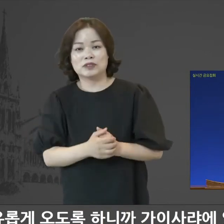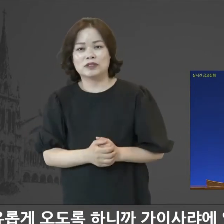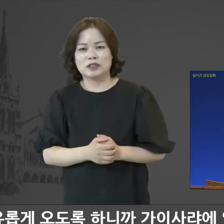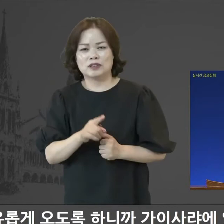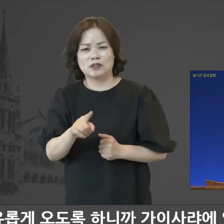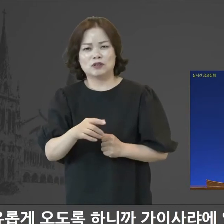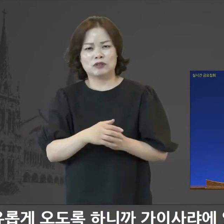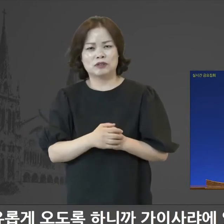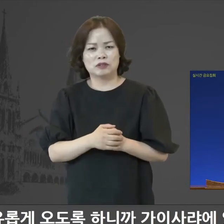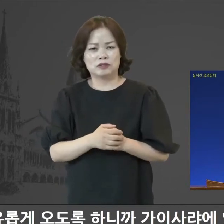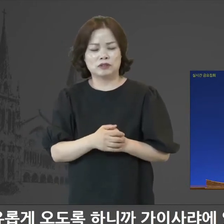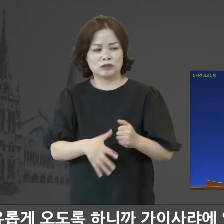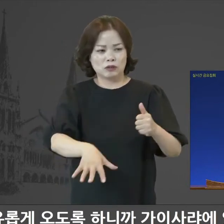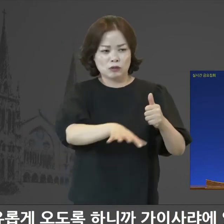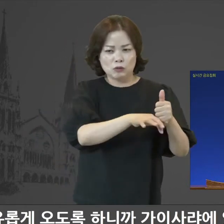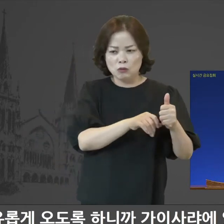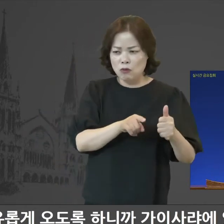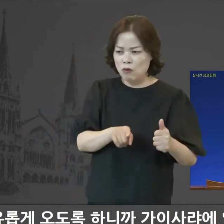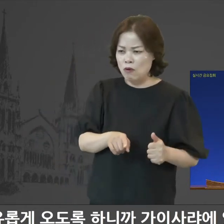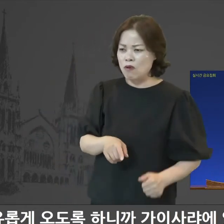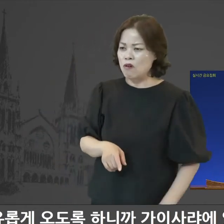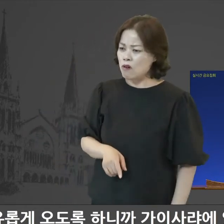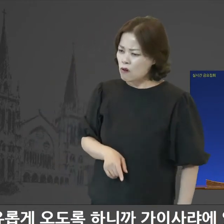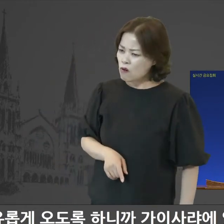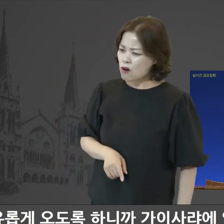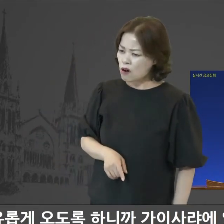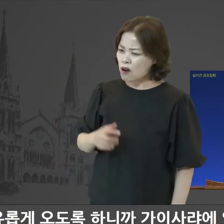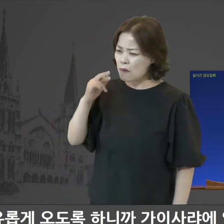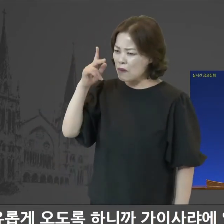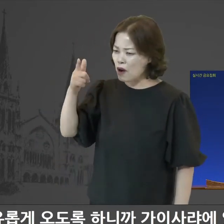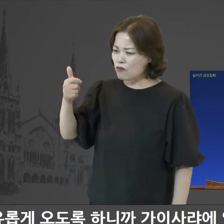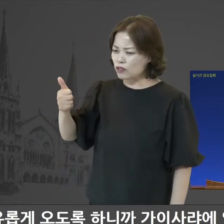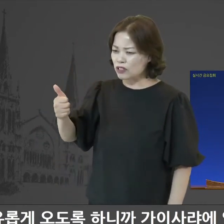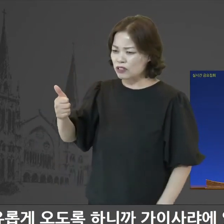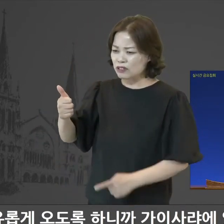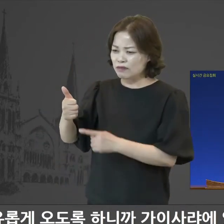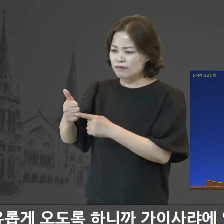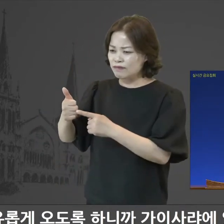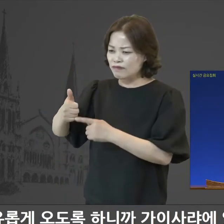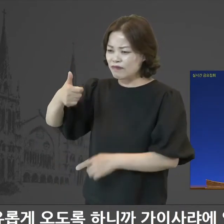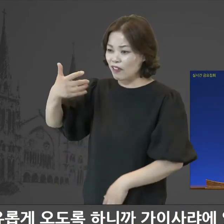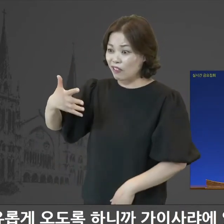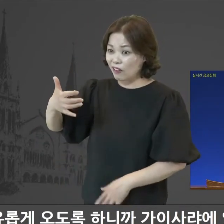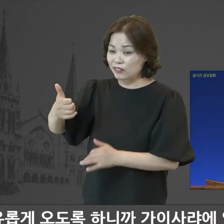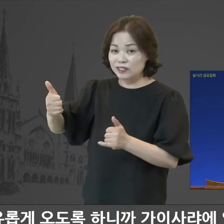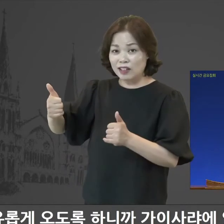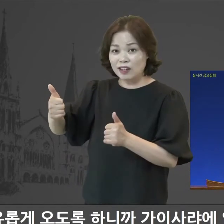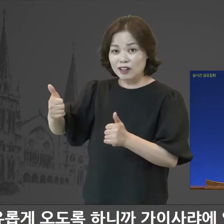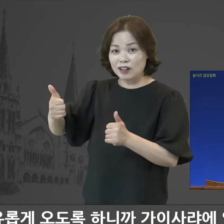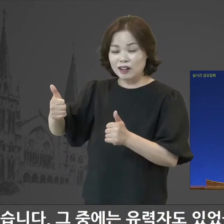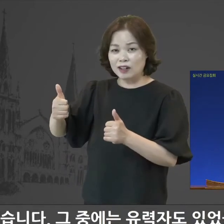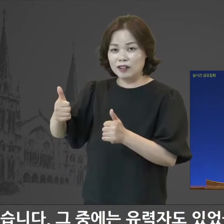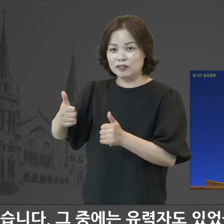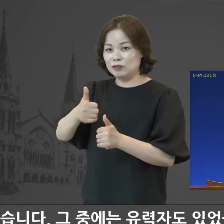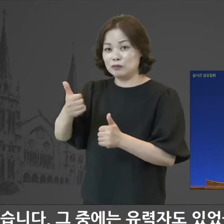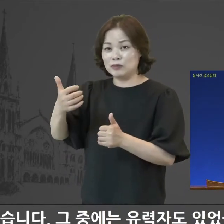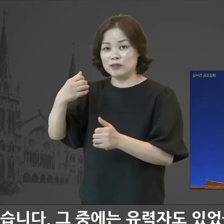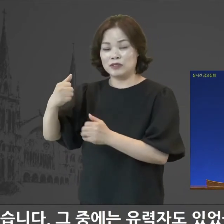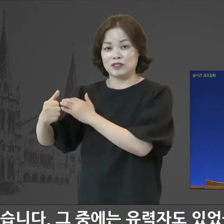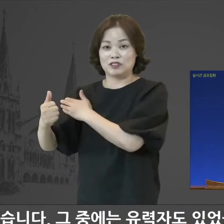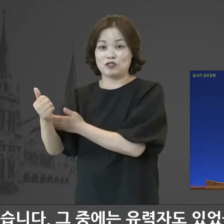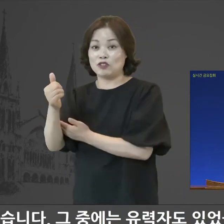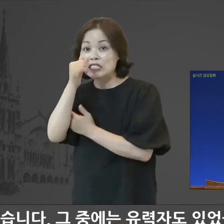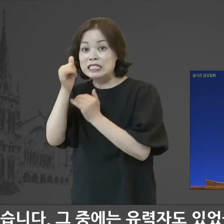그러다 보니까 총독이 볼 때, 와, 이 바울이 이게 보통 이 네트워크에 있는 사람이 아니네,